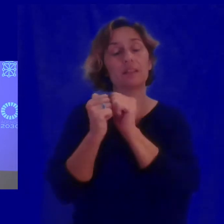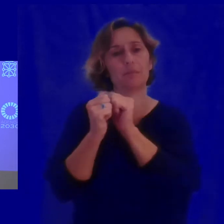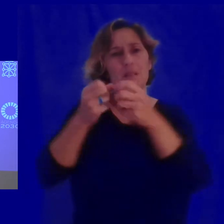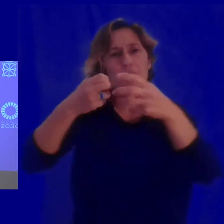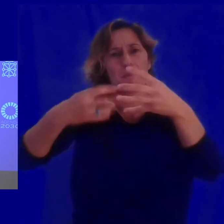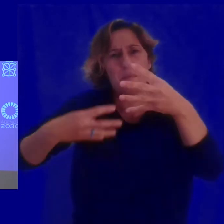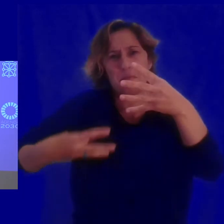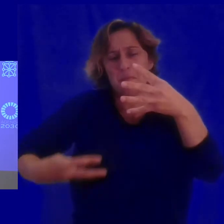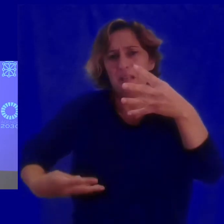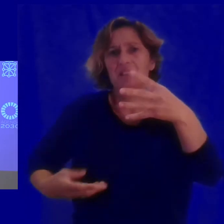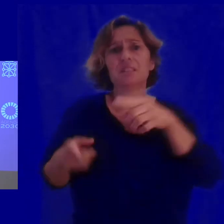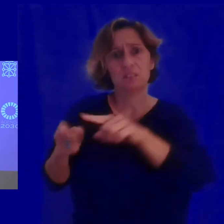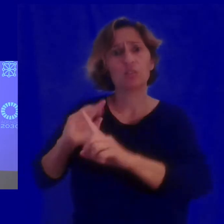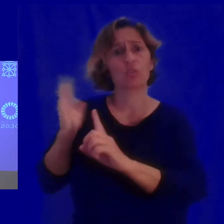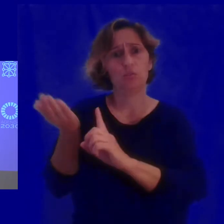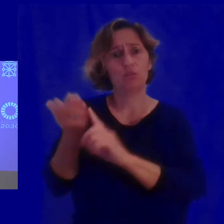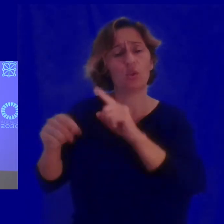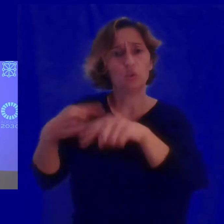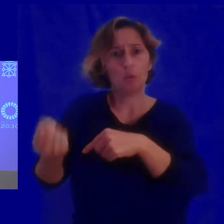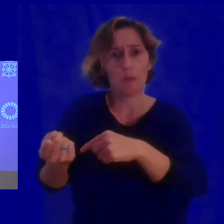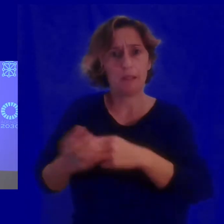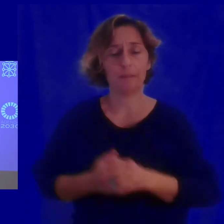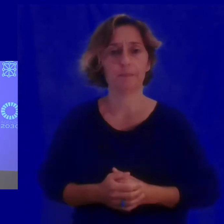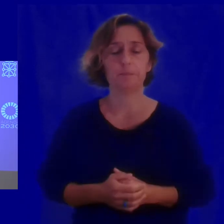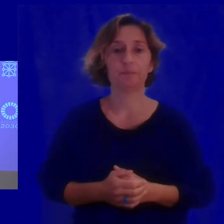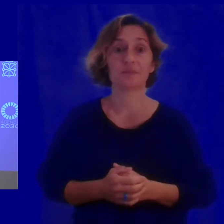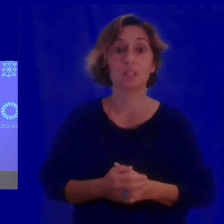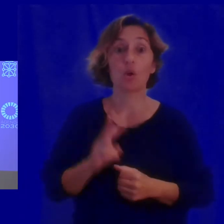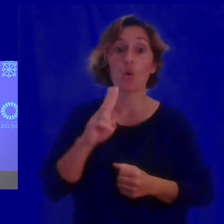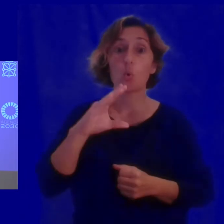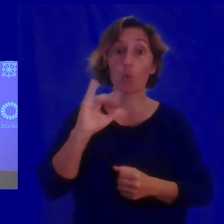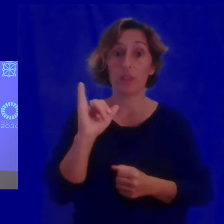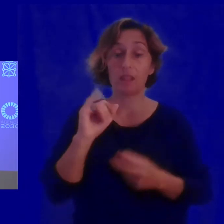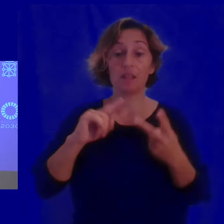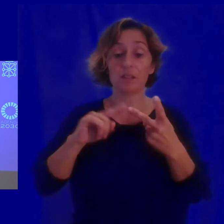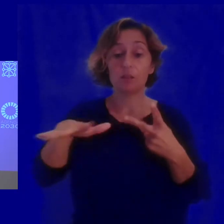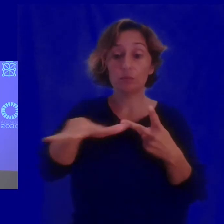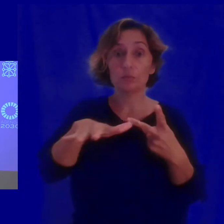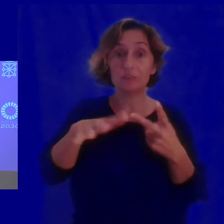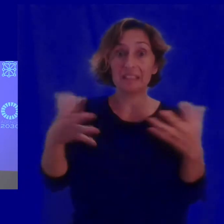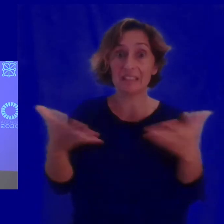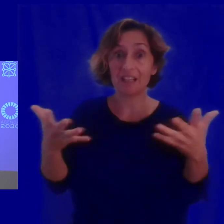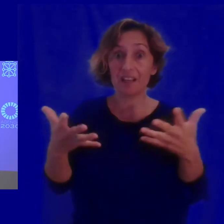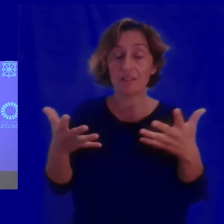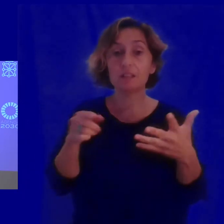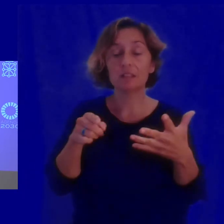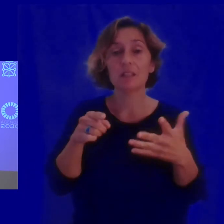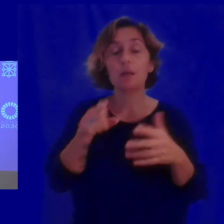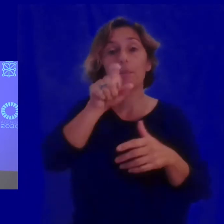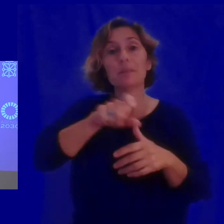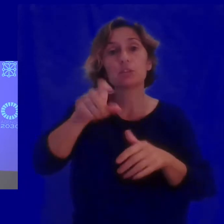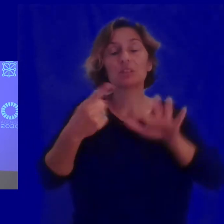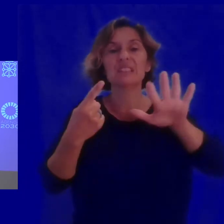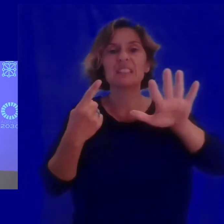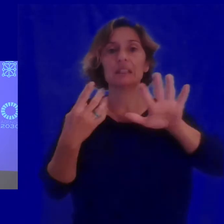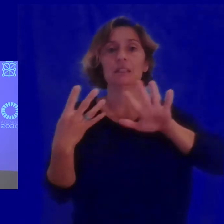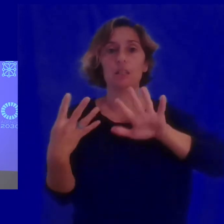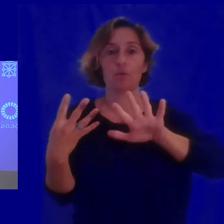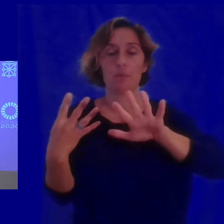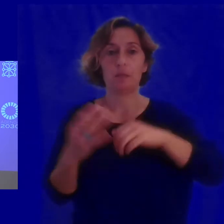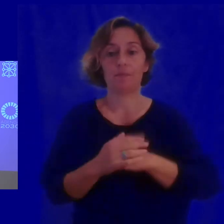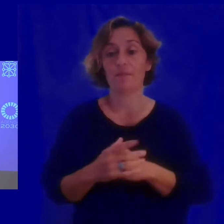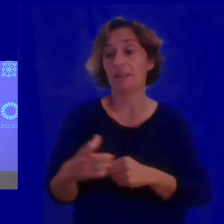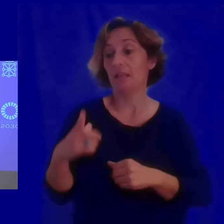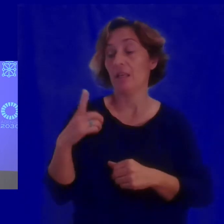La situación de las UCIs y de puestos críticos, en este momento hay 69 personas, 5 más que